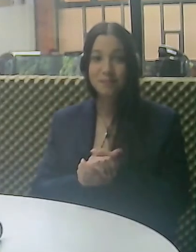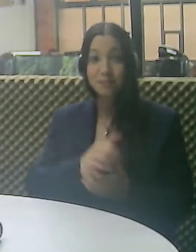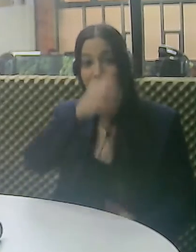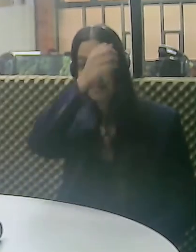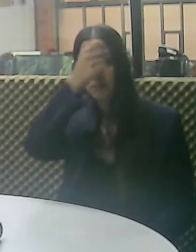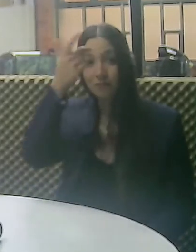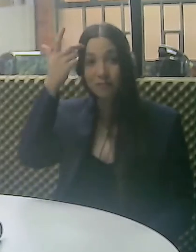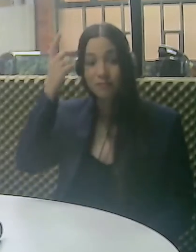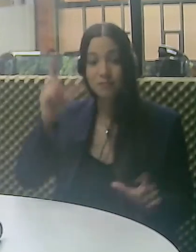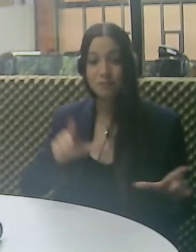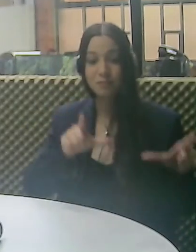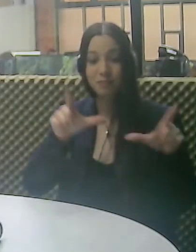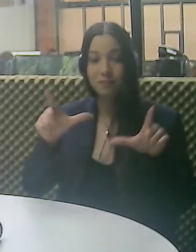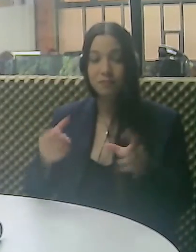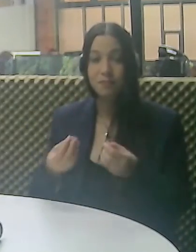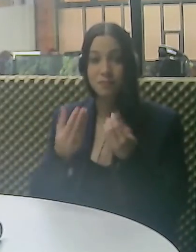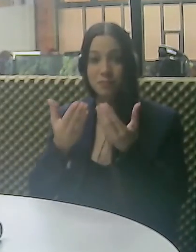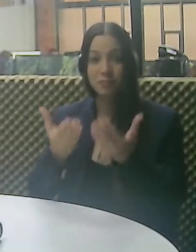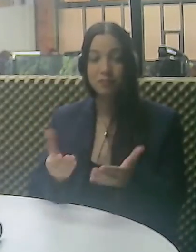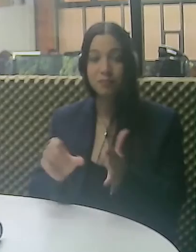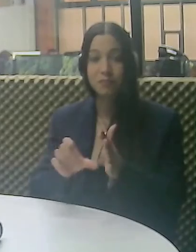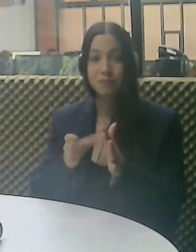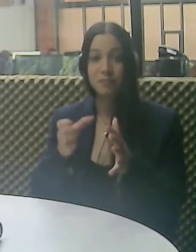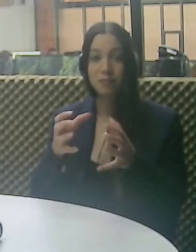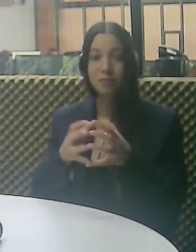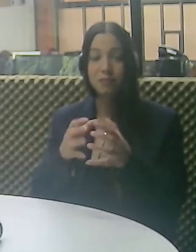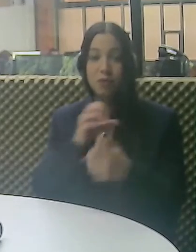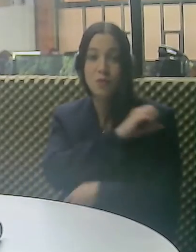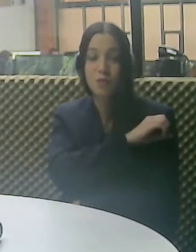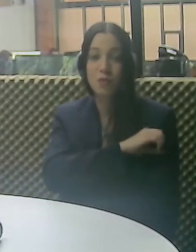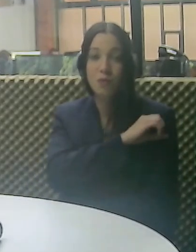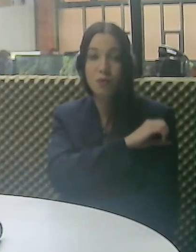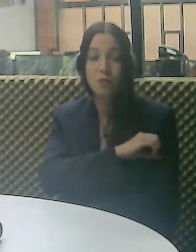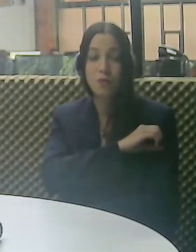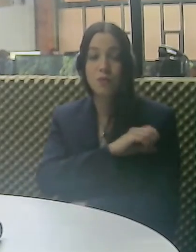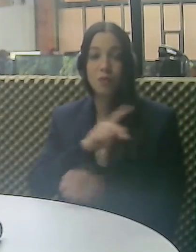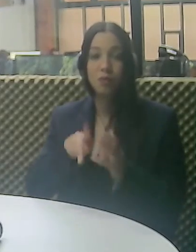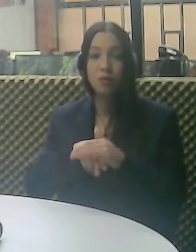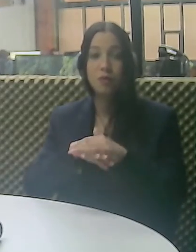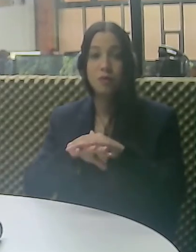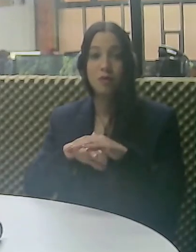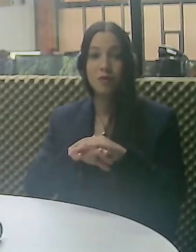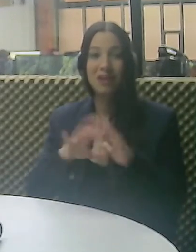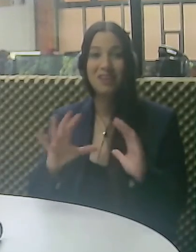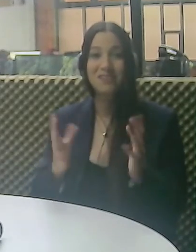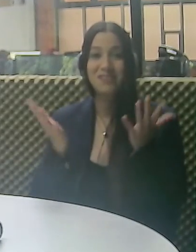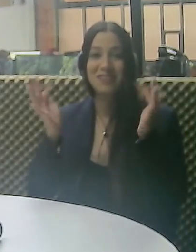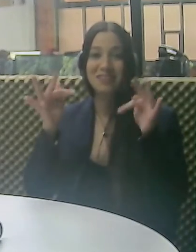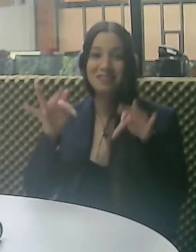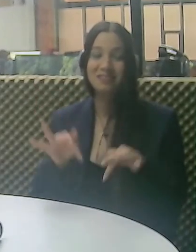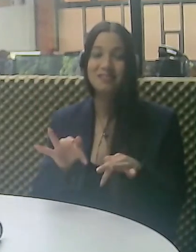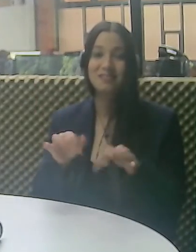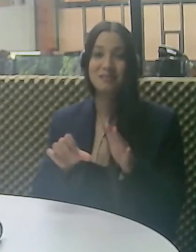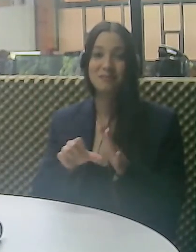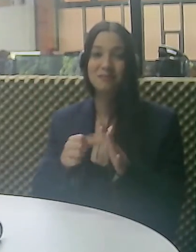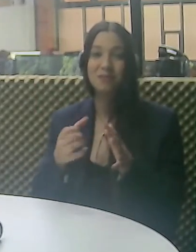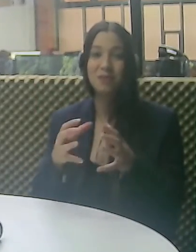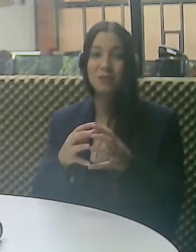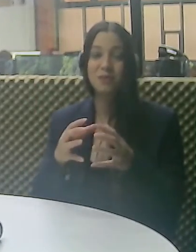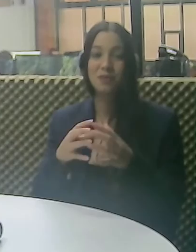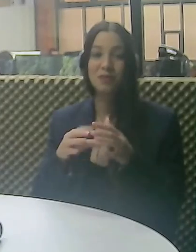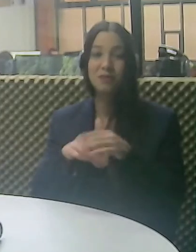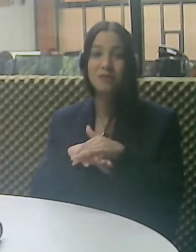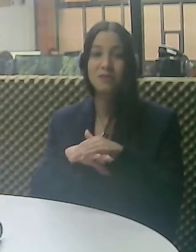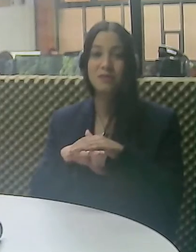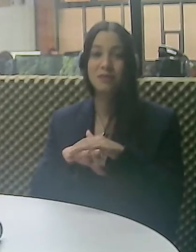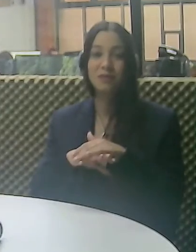entrega certificados aos participantes da primeira turma da oficina de Braille. Em clima de festa e despedida, a primeira turma da oficina de